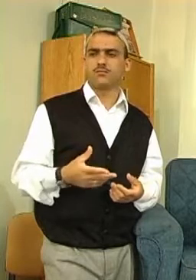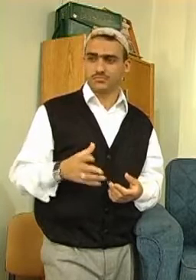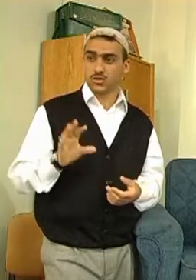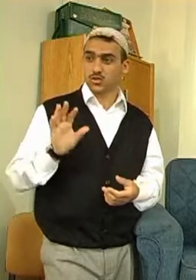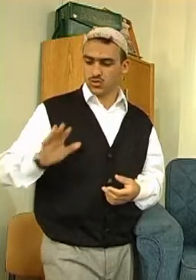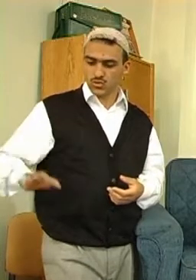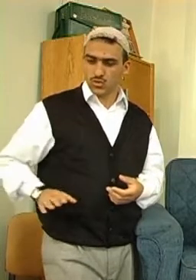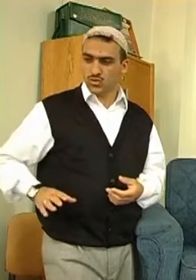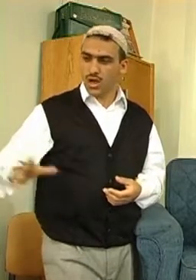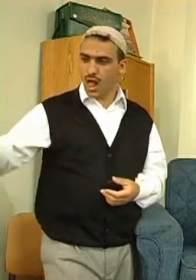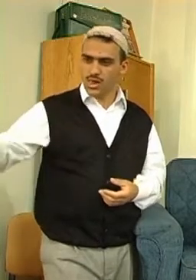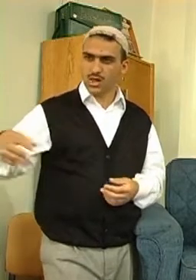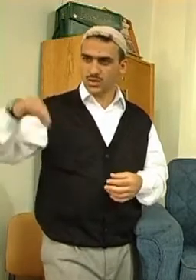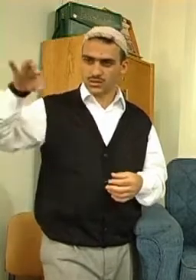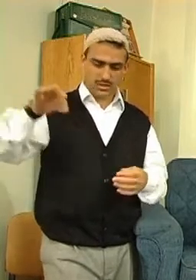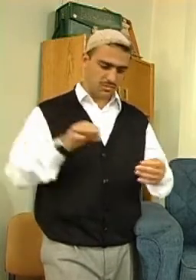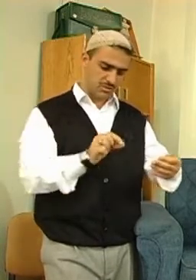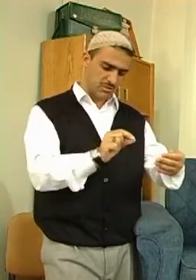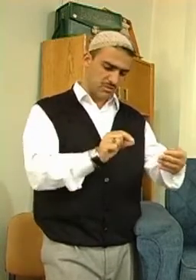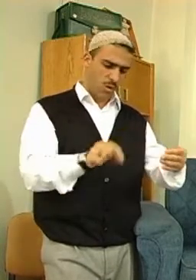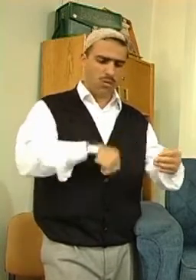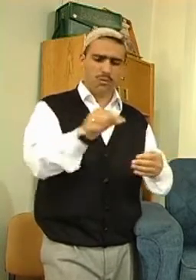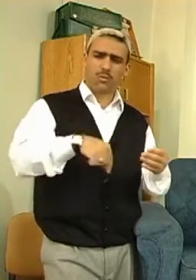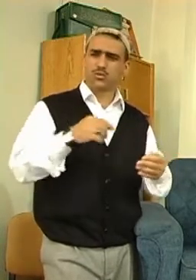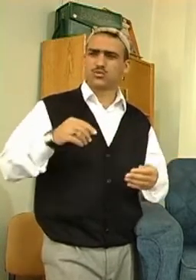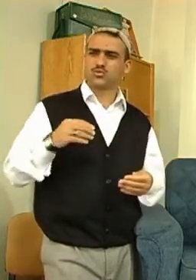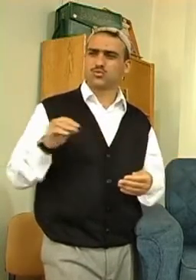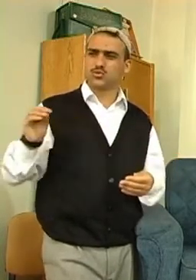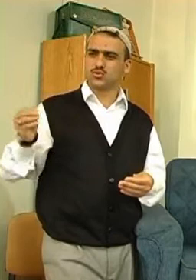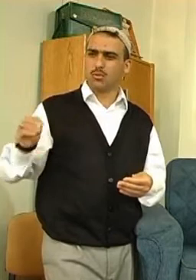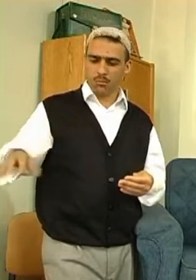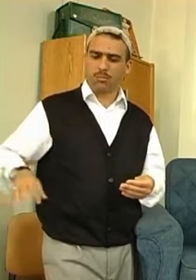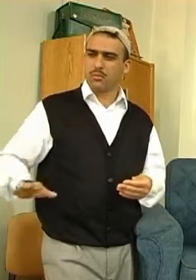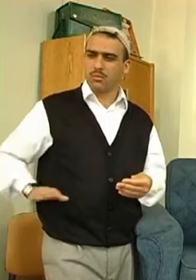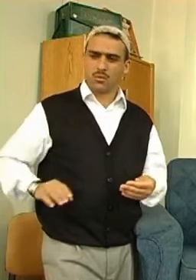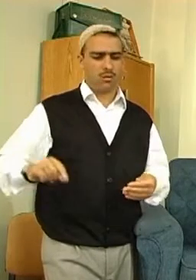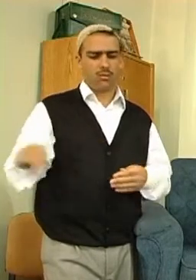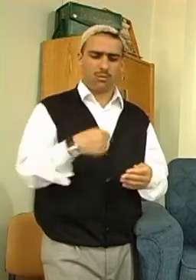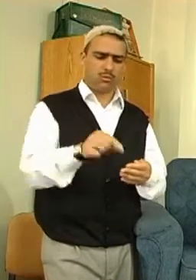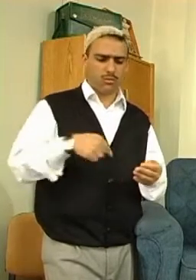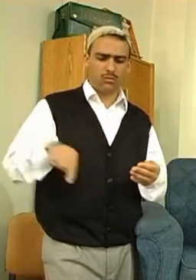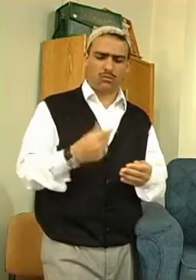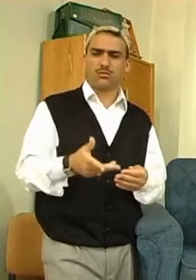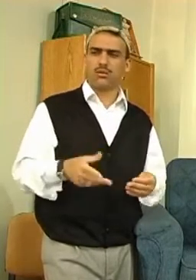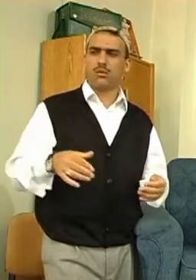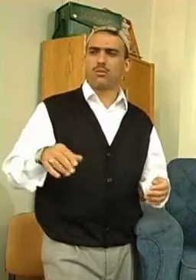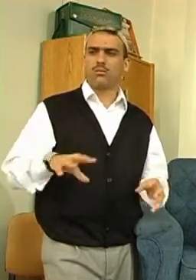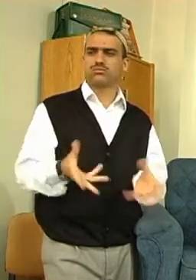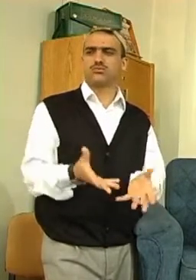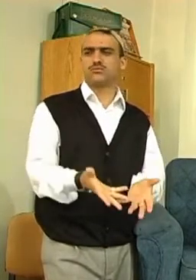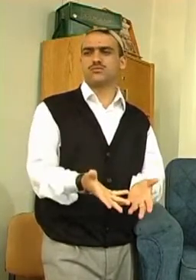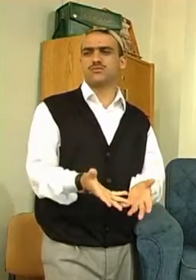çizgiler çeker. Kağıt zayi olur. Keşke çizmeseydi. Yani kağıt daha kıymetli oldu bu sefer. Bir de bir hattat ne